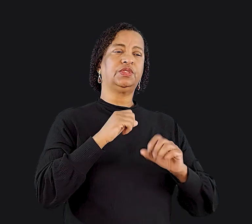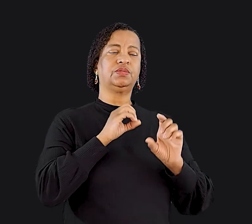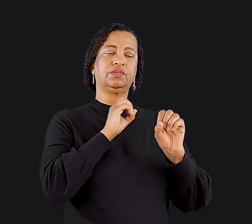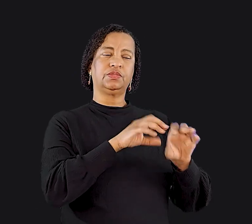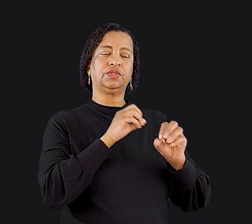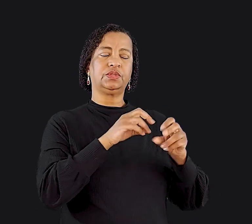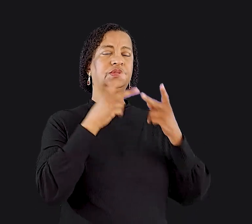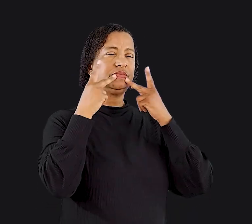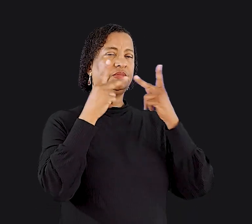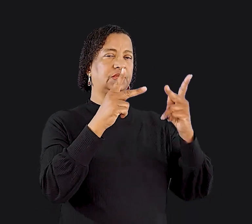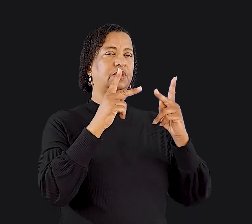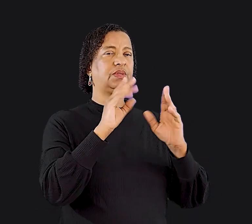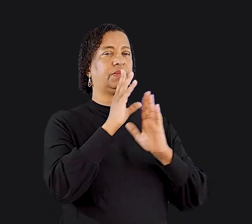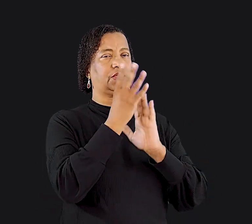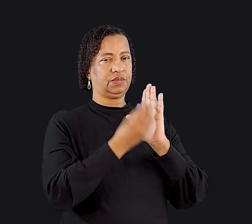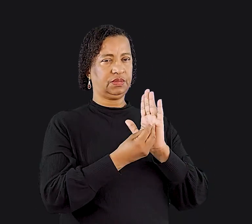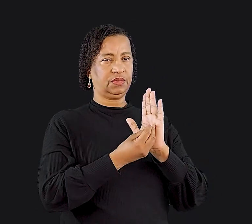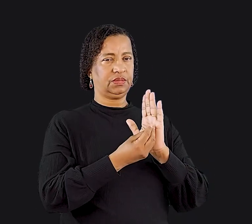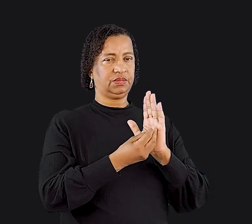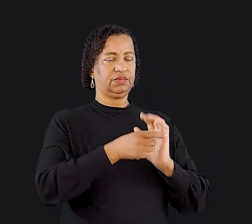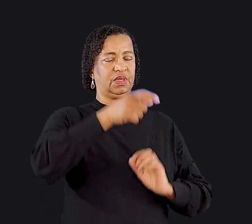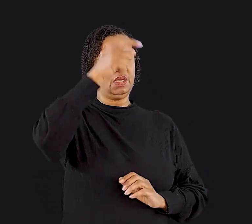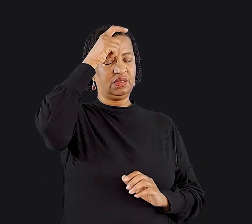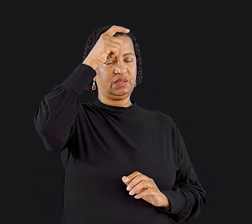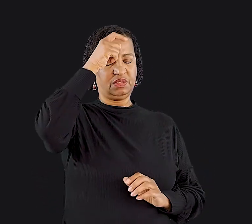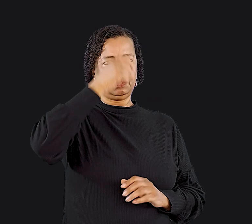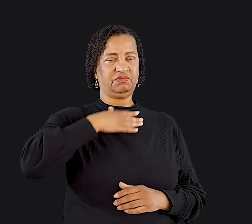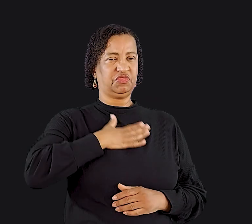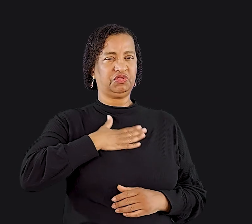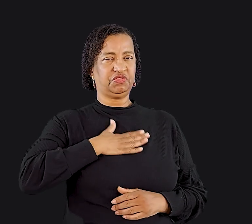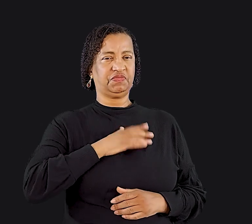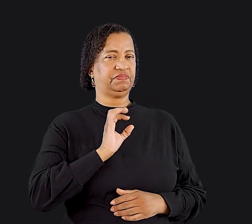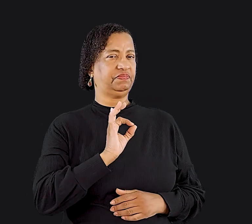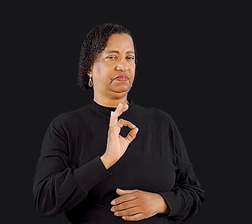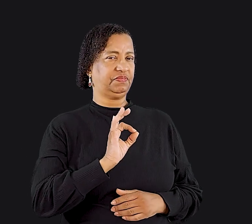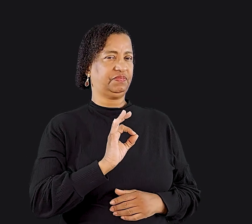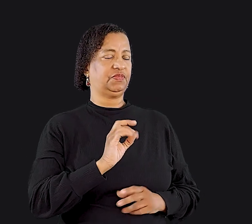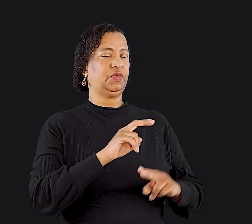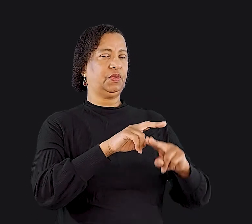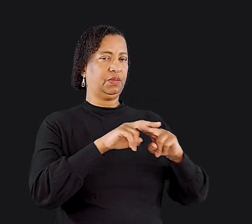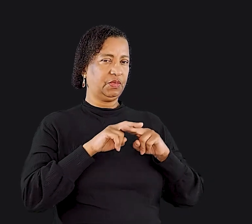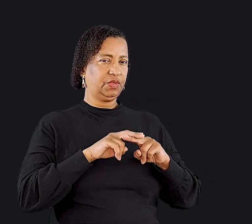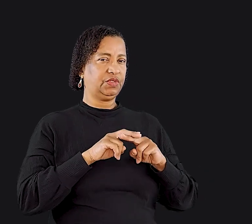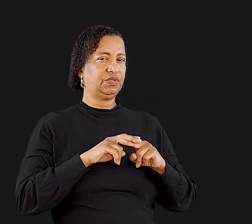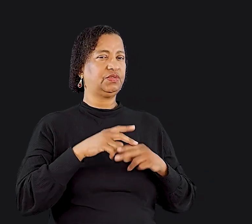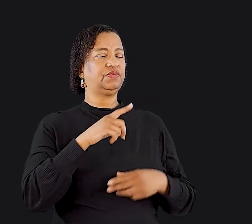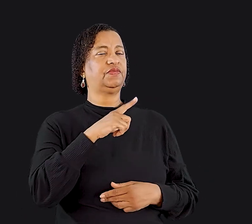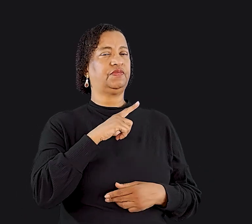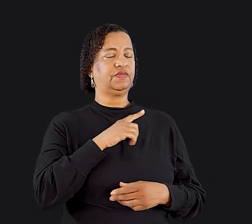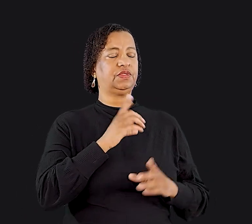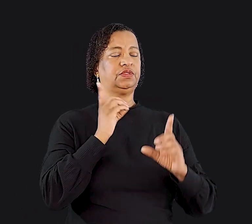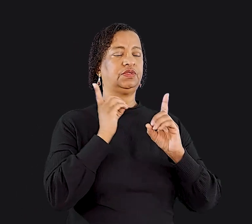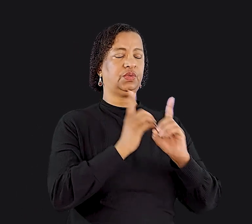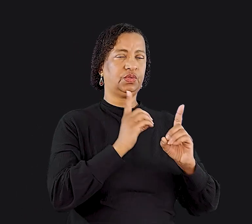ensinar e pregar na igreja. É claro que o diabo não fica nem um pouco satisfeito com isso. Por isso vão existir as doutrinas